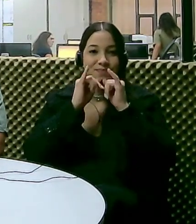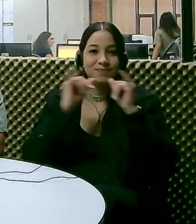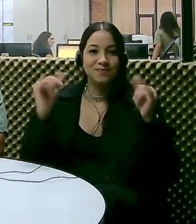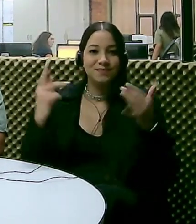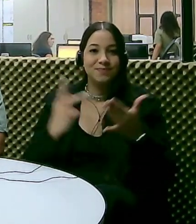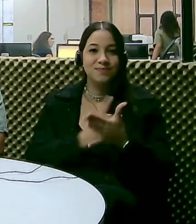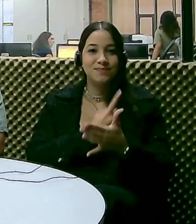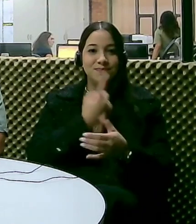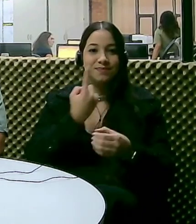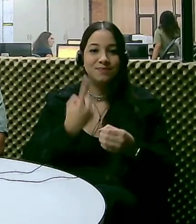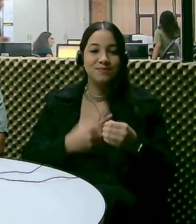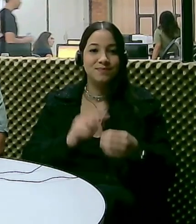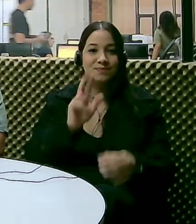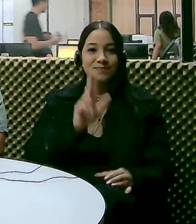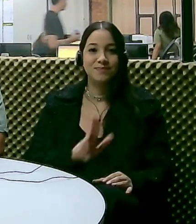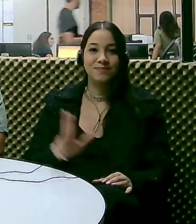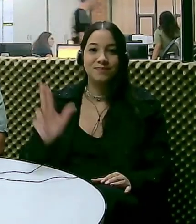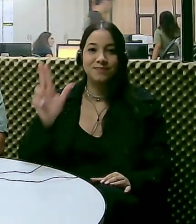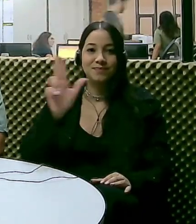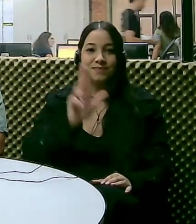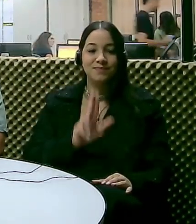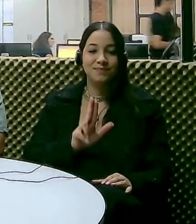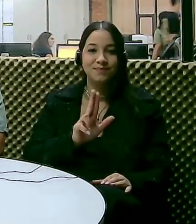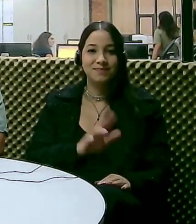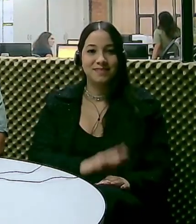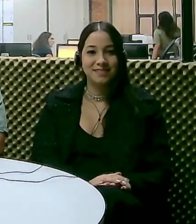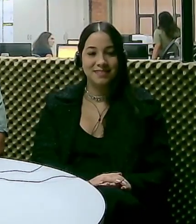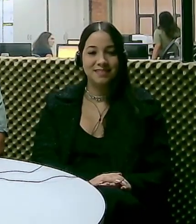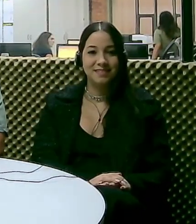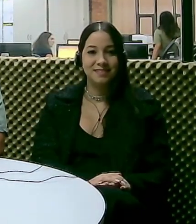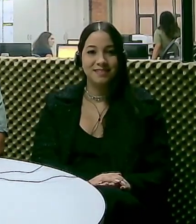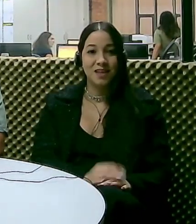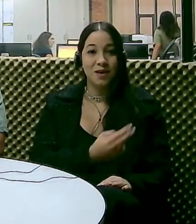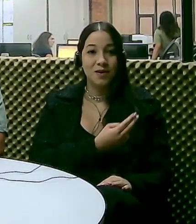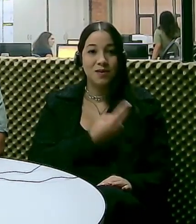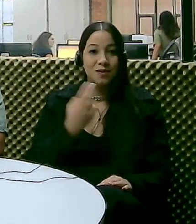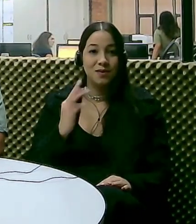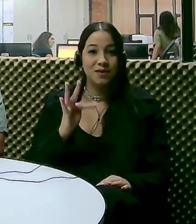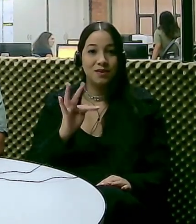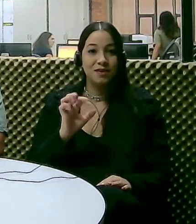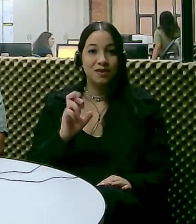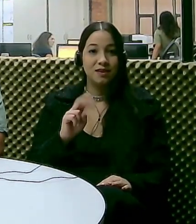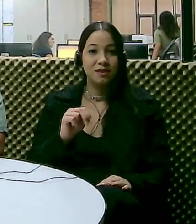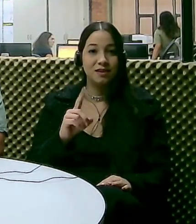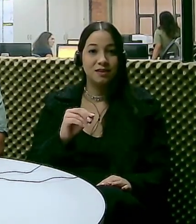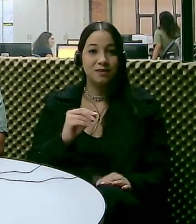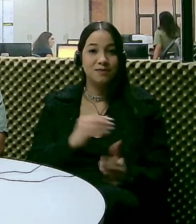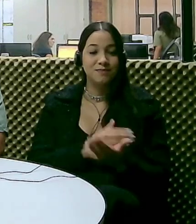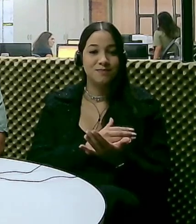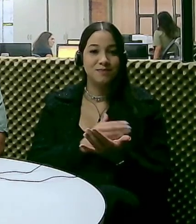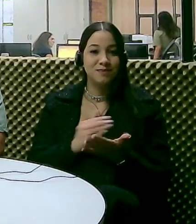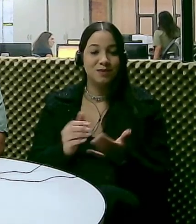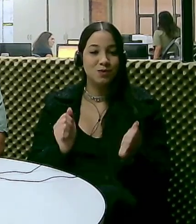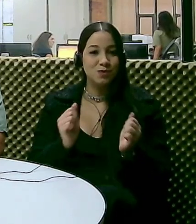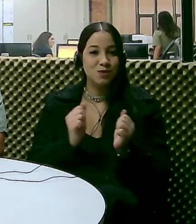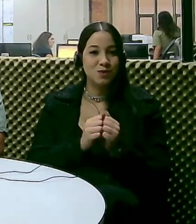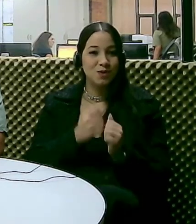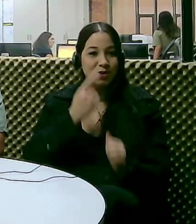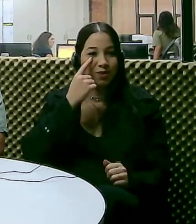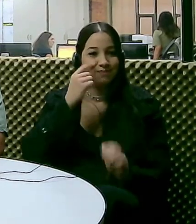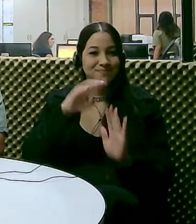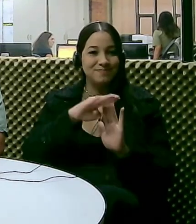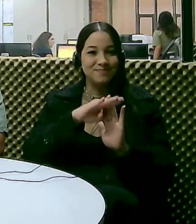com um boletim de notícias sobre o que de fato acontece em Uberlândia. Eu sou Fernando Natalio. Vamos juntos conferir